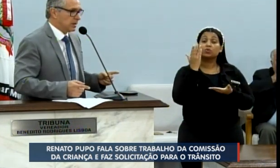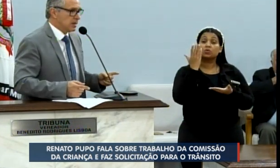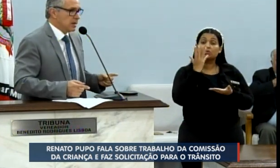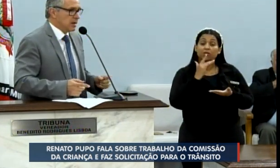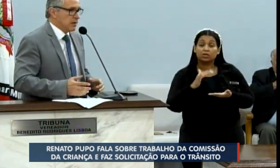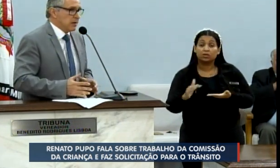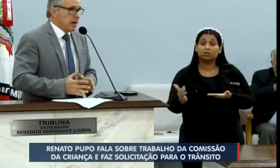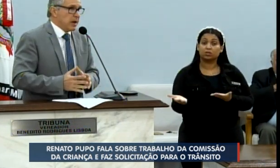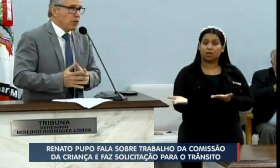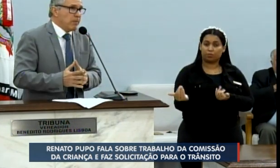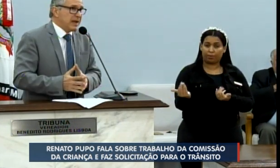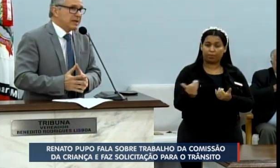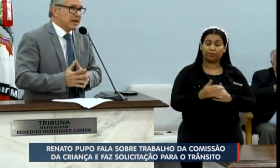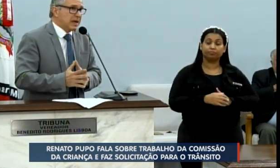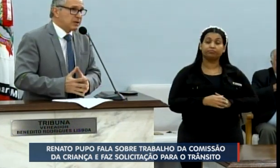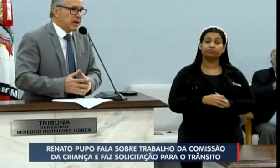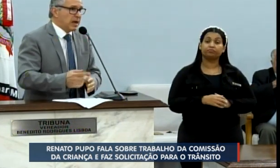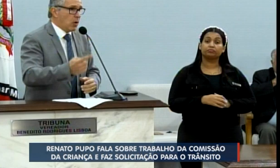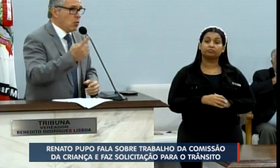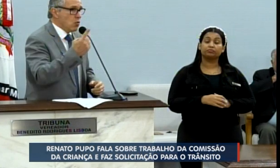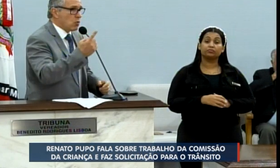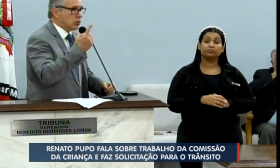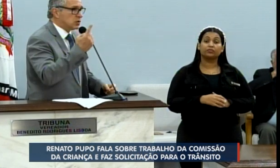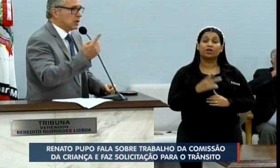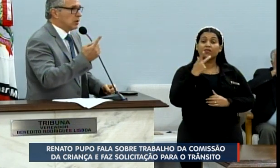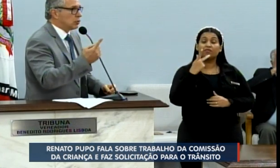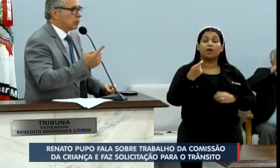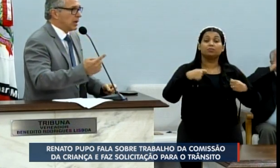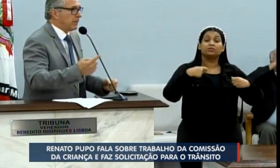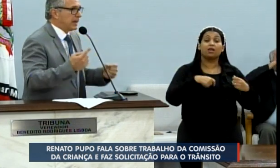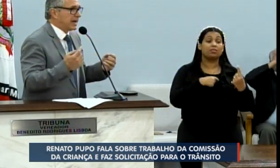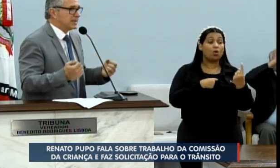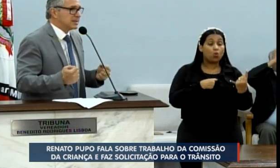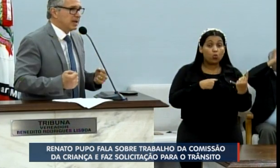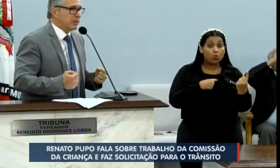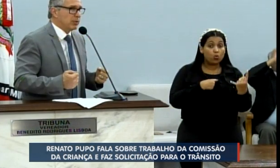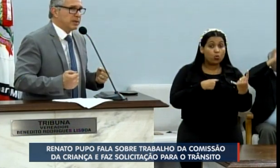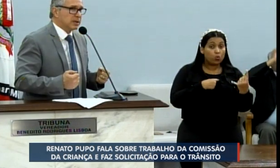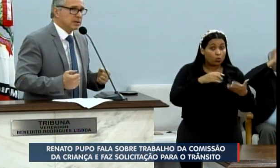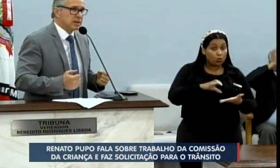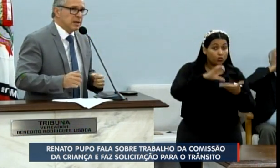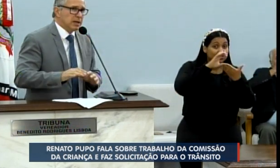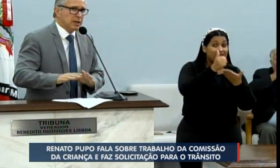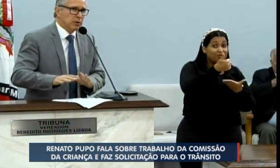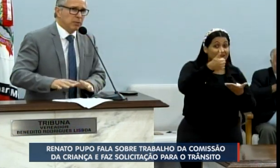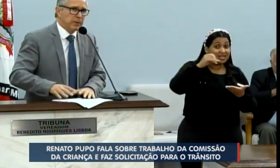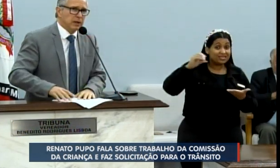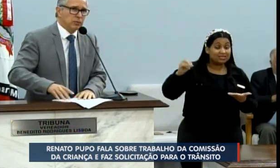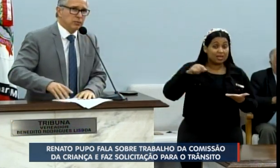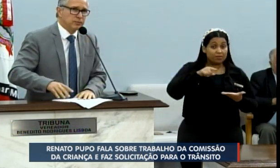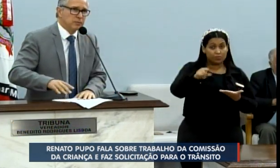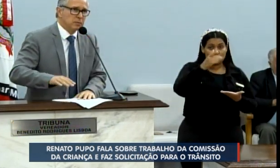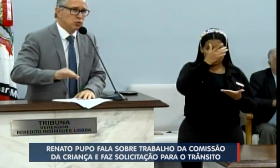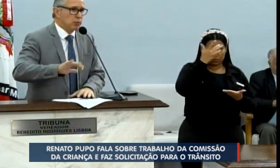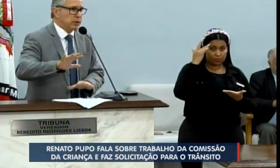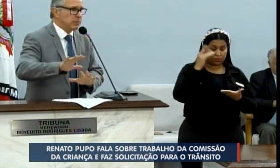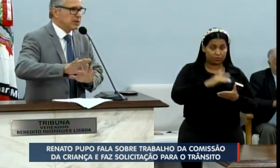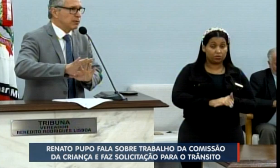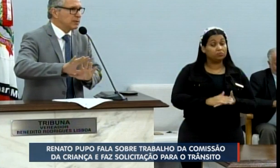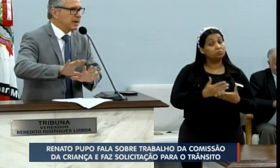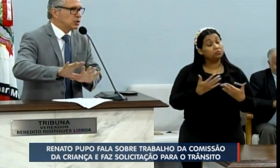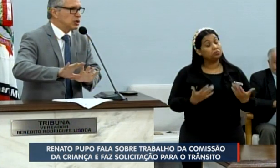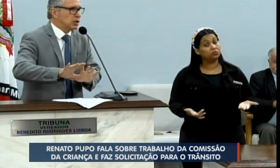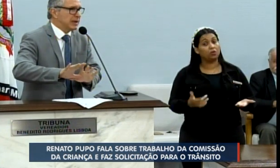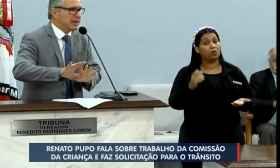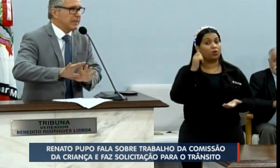Adolescente, recomenda que tenha um conselho tutelar para cada 100.000 habitantes. Então, Rio Preto, suponhamos